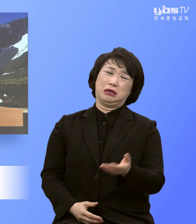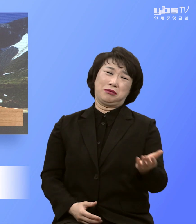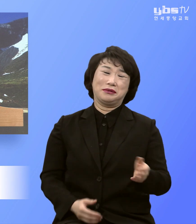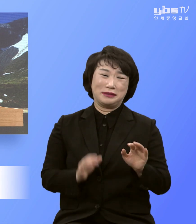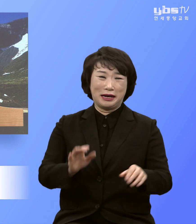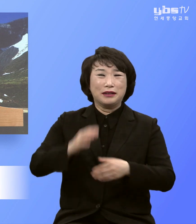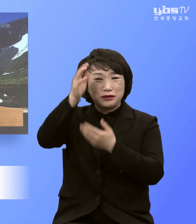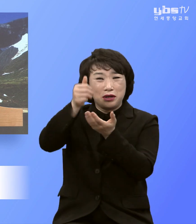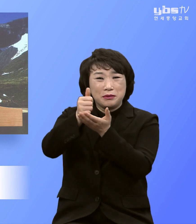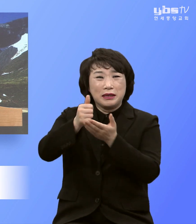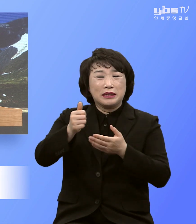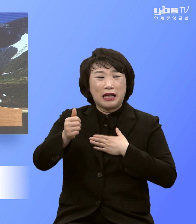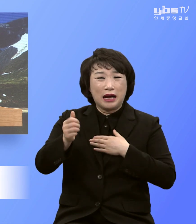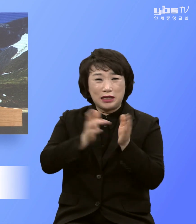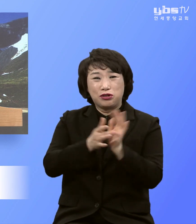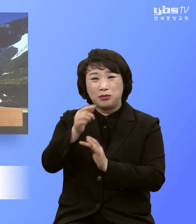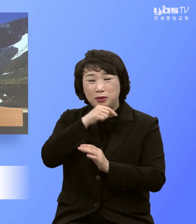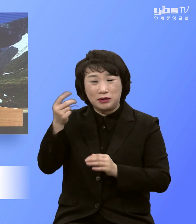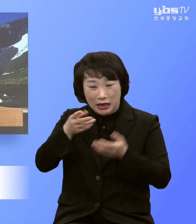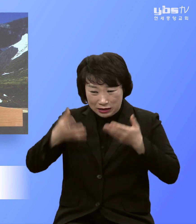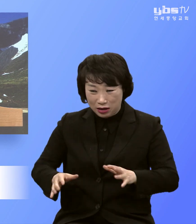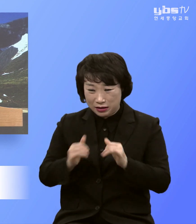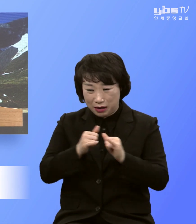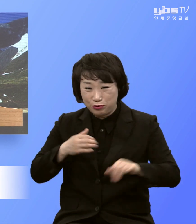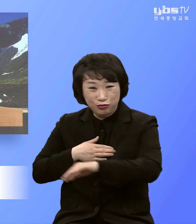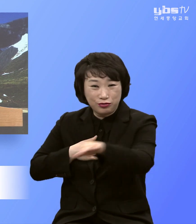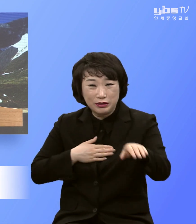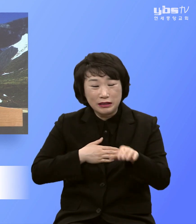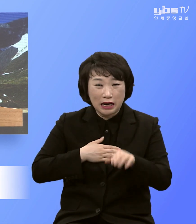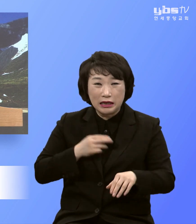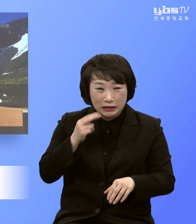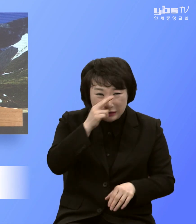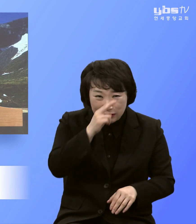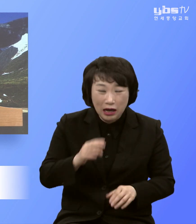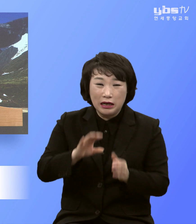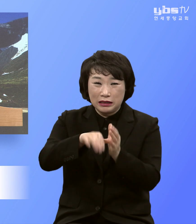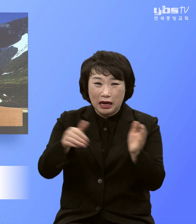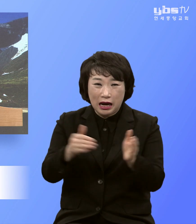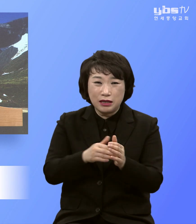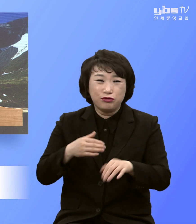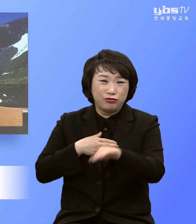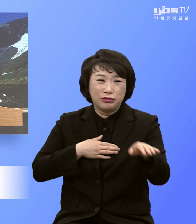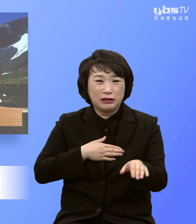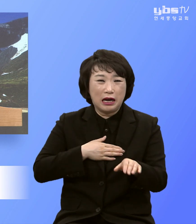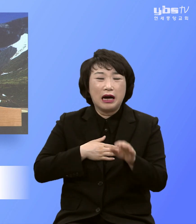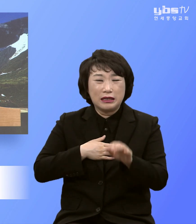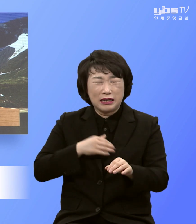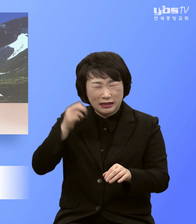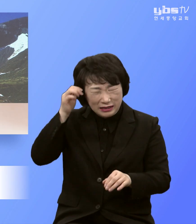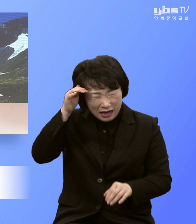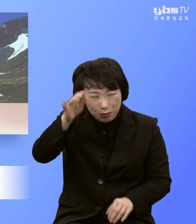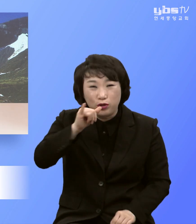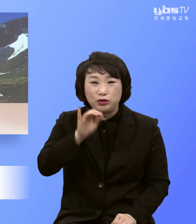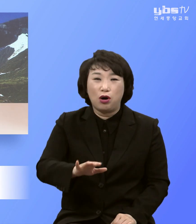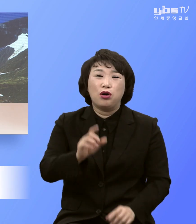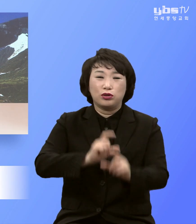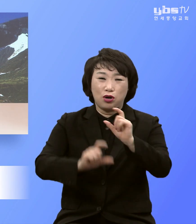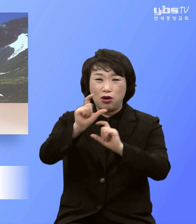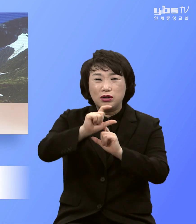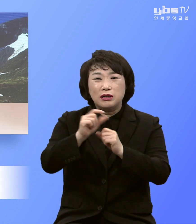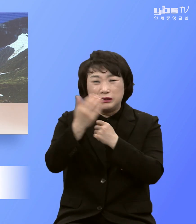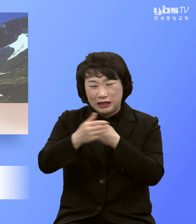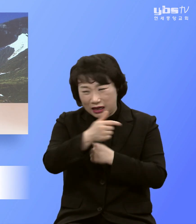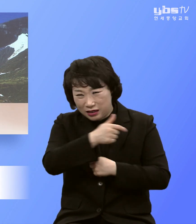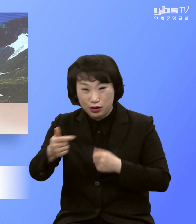성령이 예수 피로 거듭난 자들을 시기하기까지 사모한다 그 말이에요. 그러므로 더욱 큰